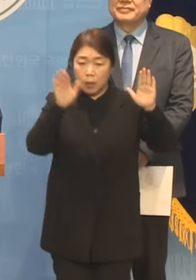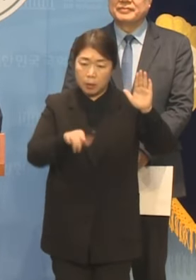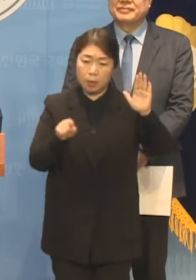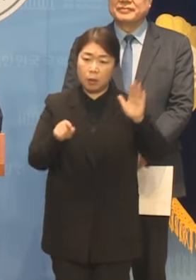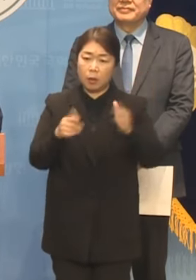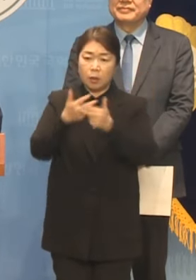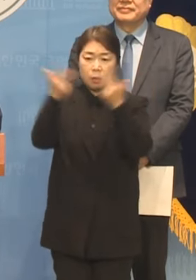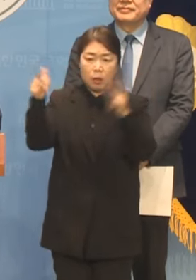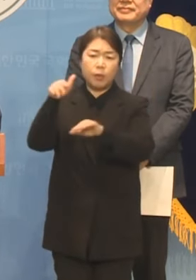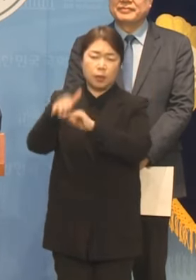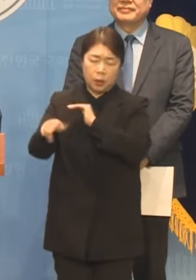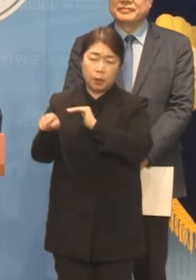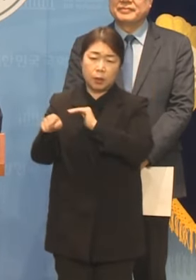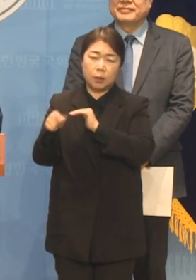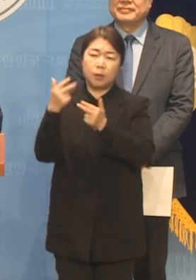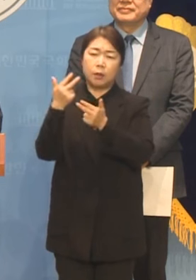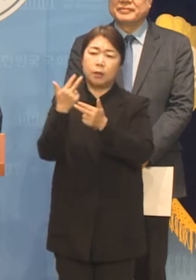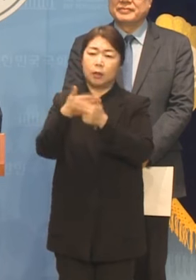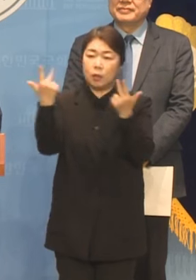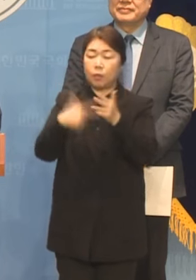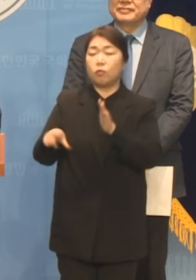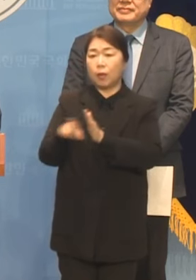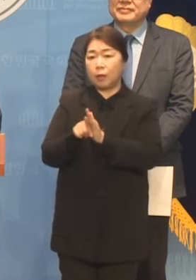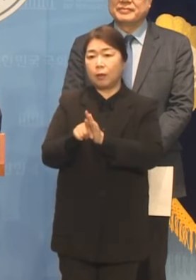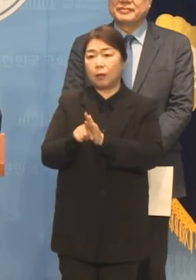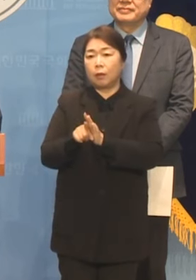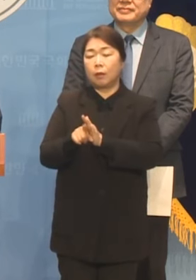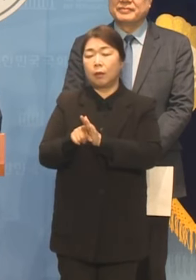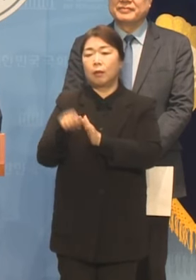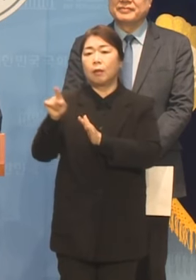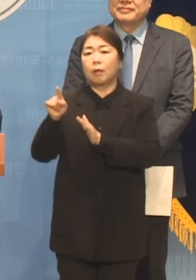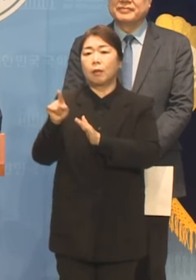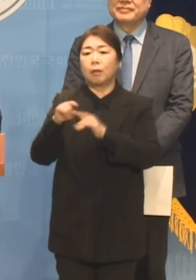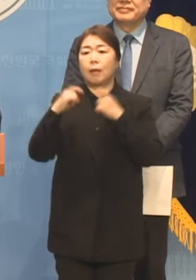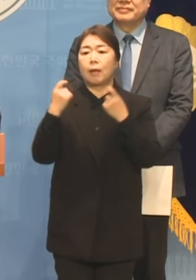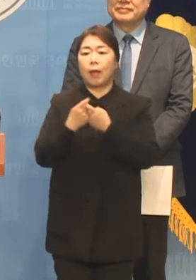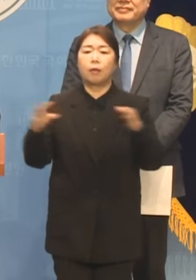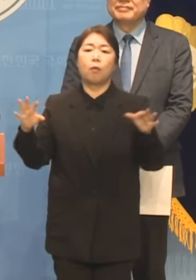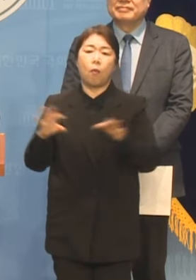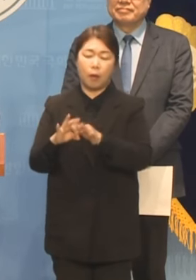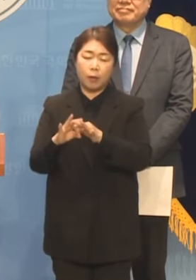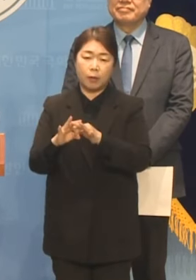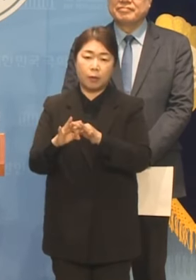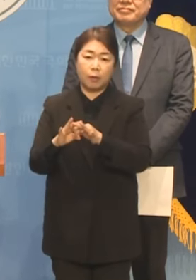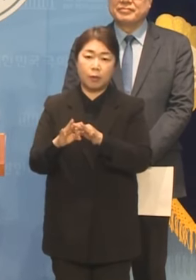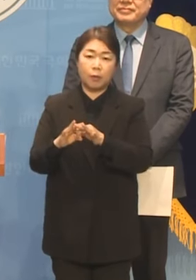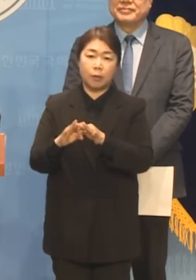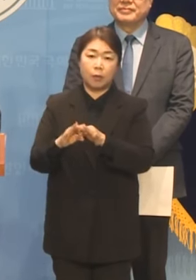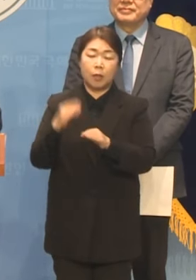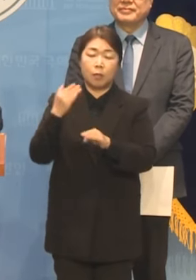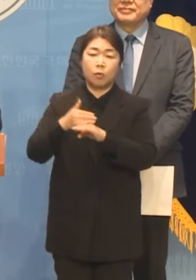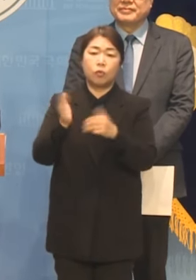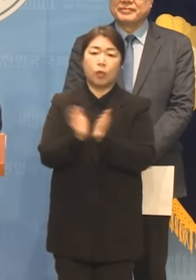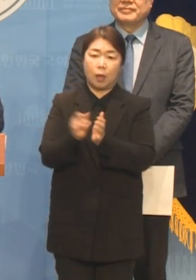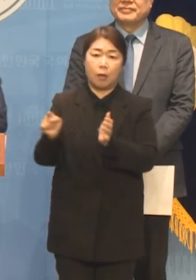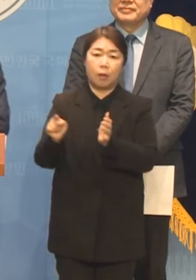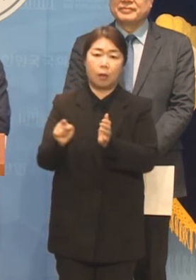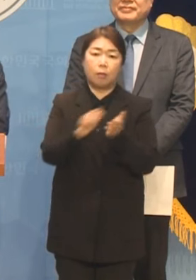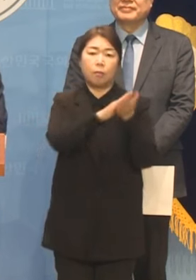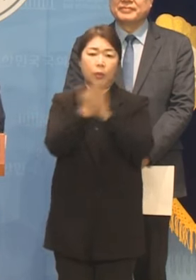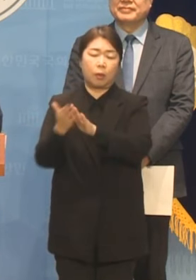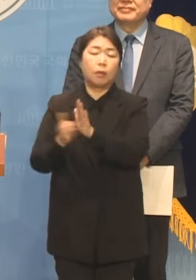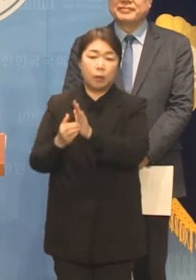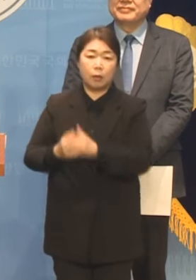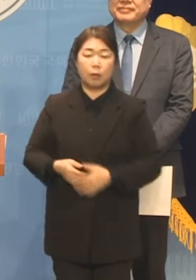이재명에 이재명을 위한 이재명에 의한 사당화 길을 걸었습니다이 과정에서 저는